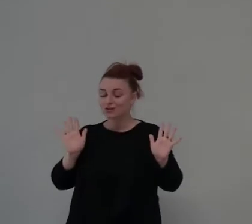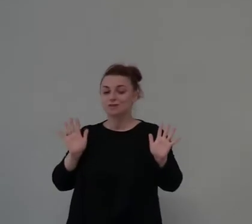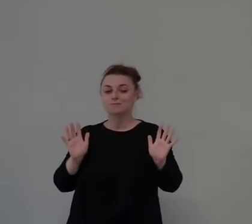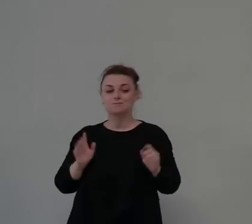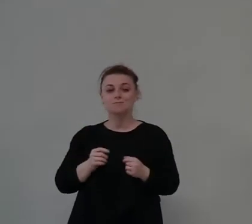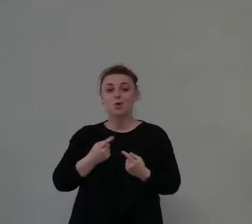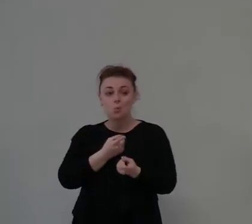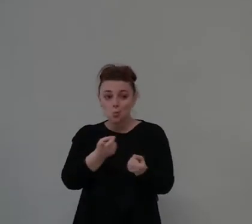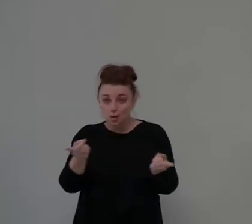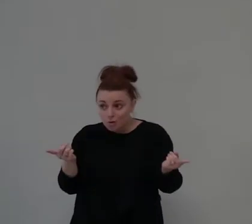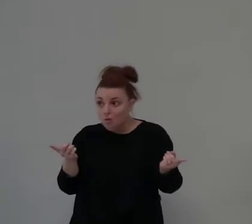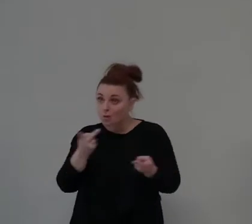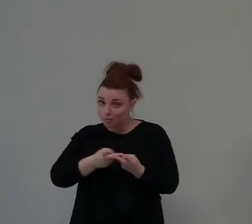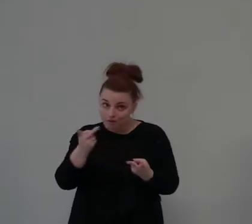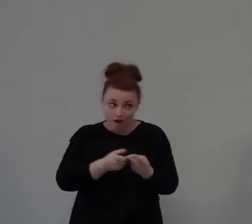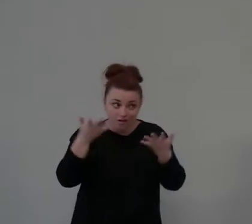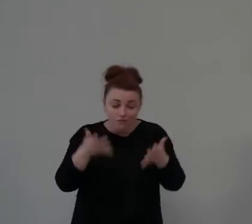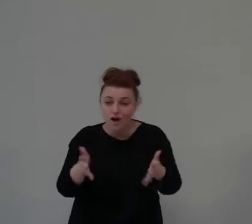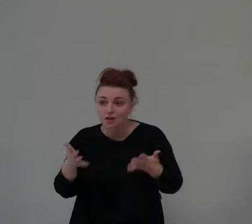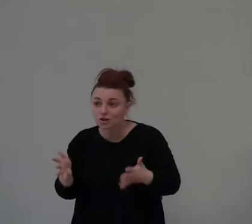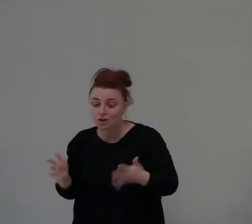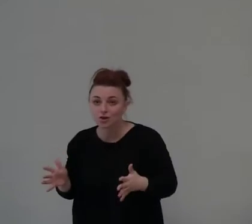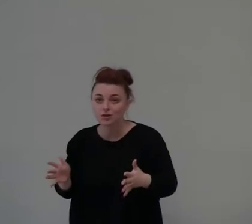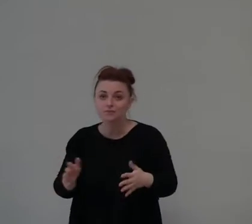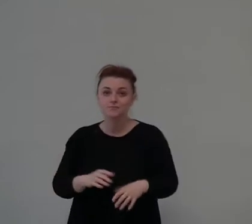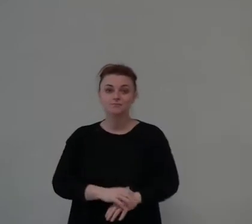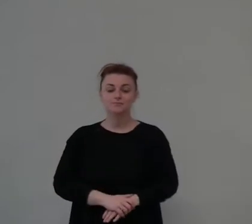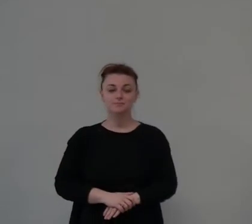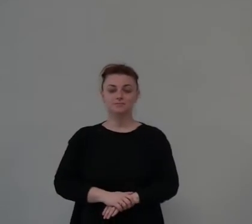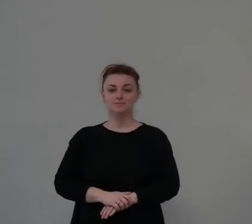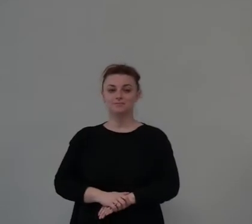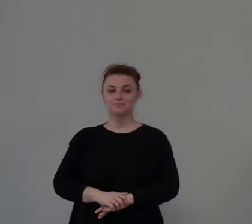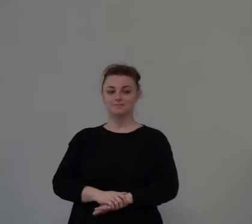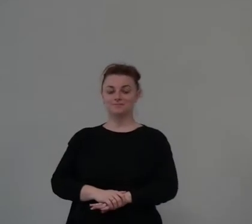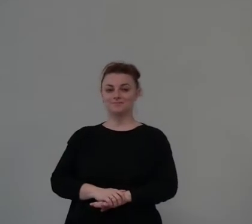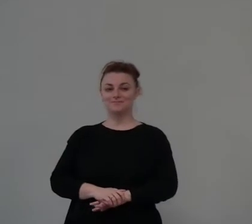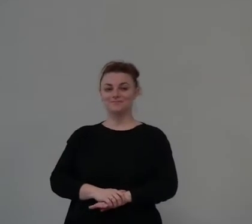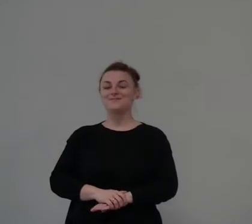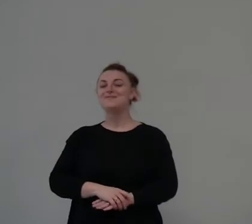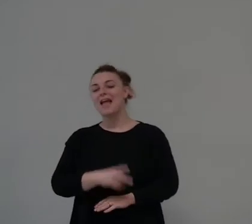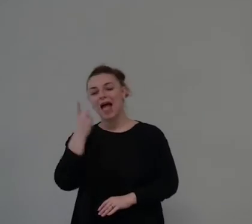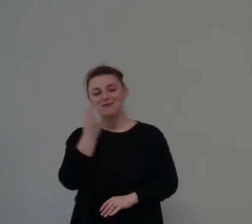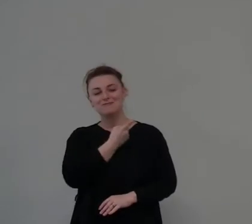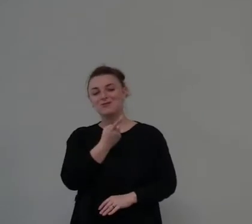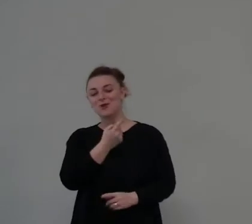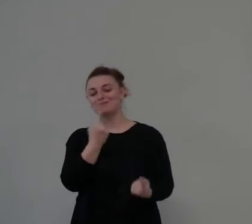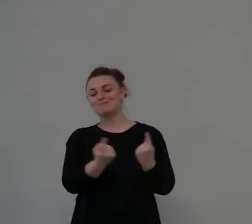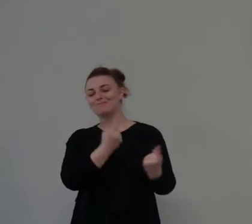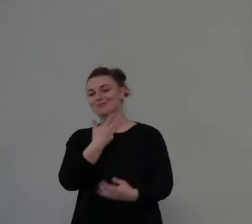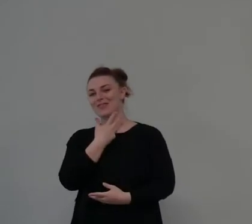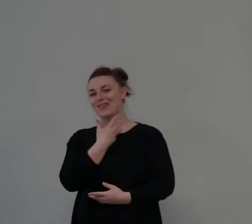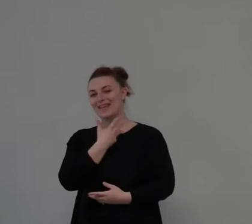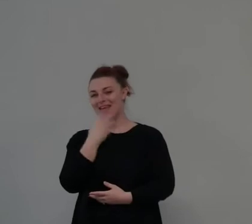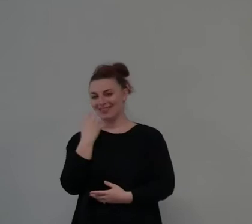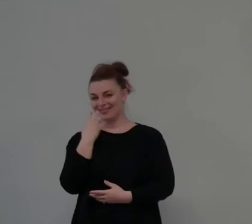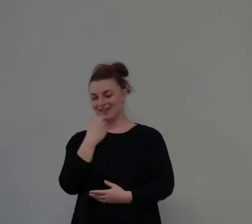azzardato a sperimentare una di queste discipline spirituali? Vedo qualcuno che sorride, perché penso di